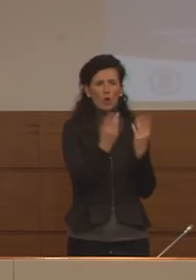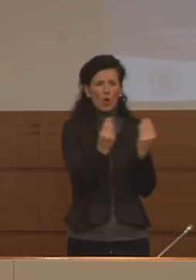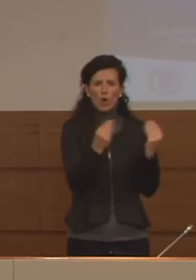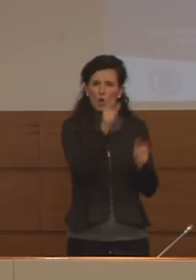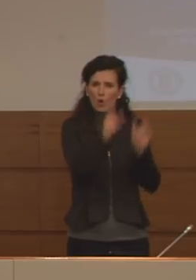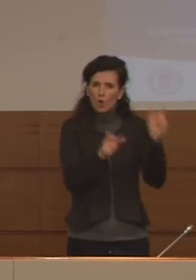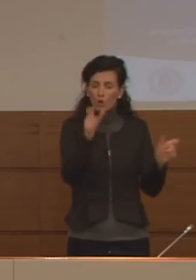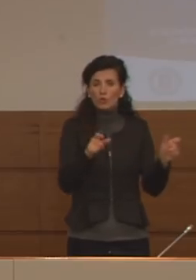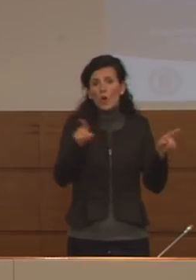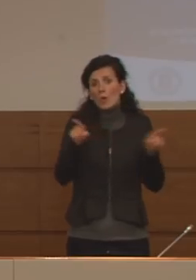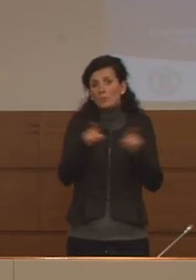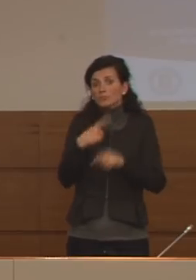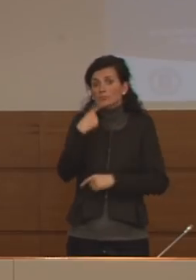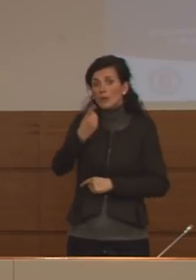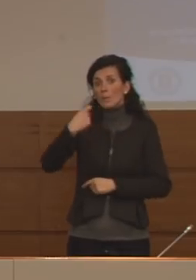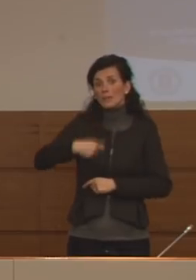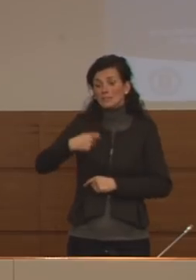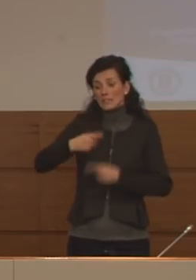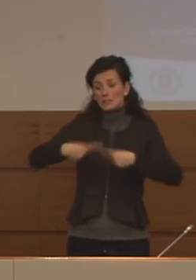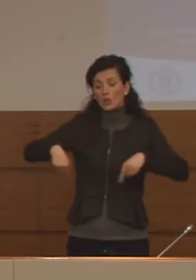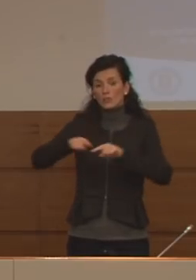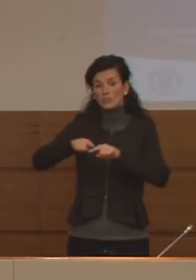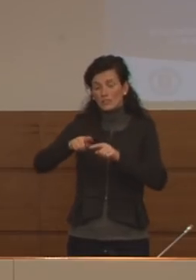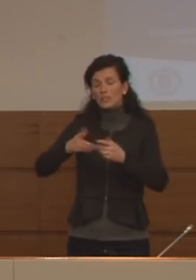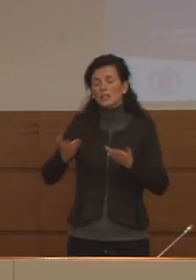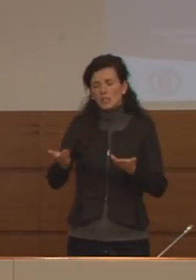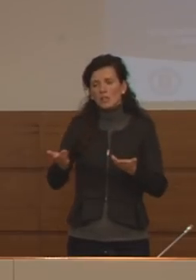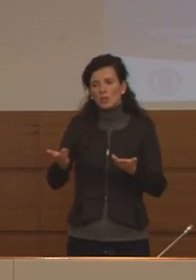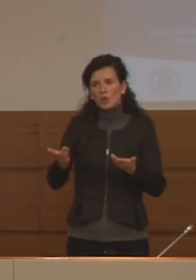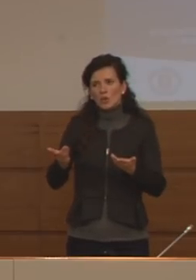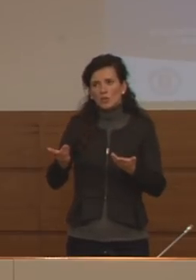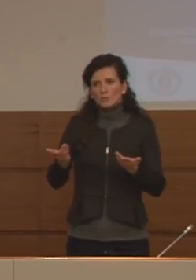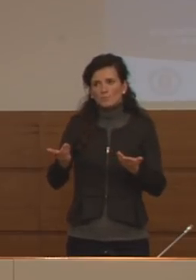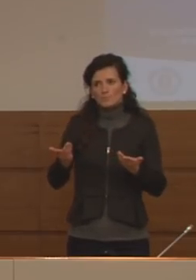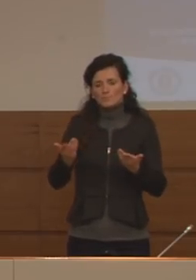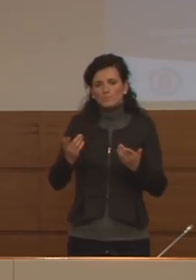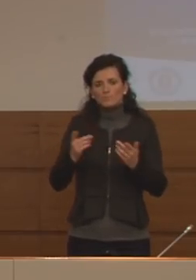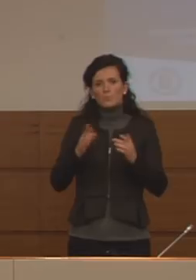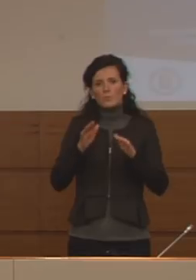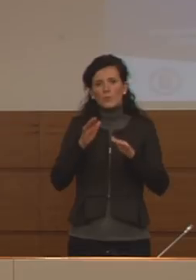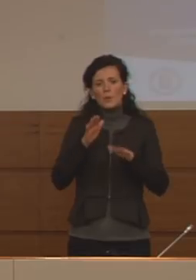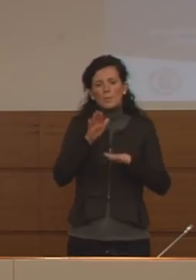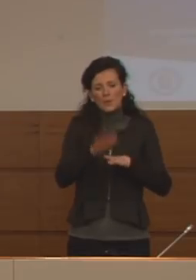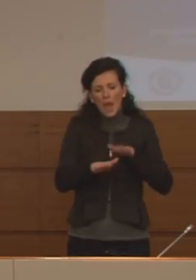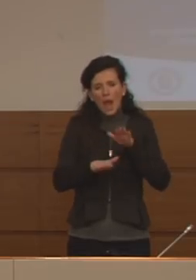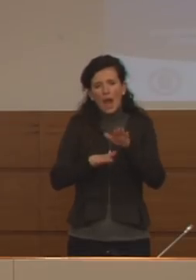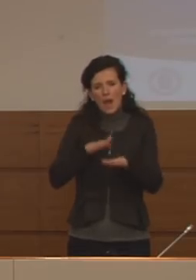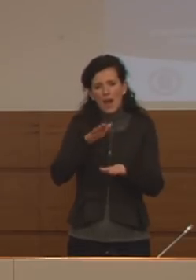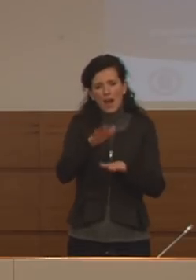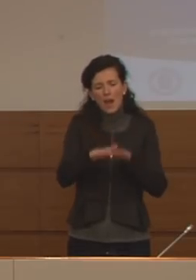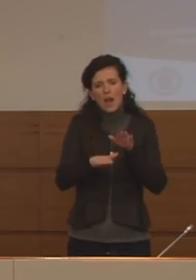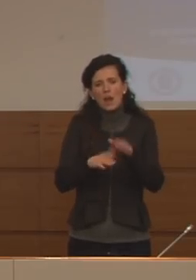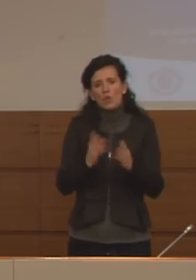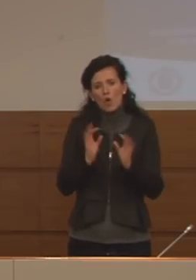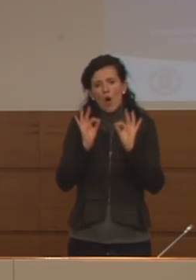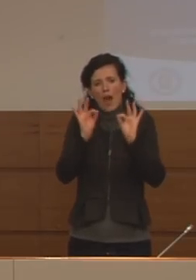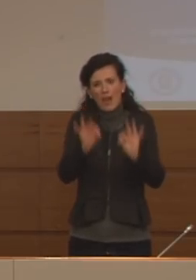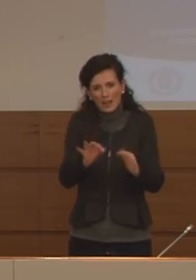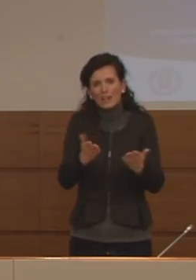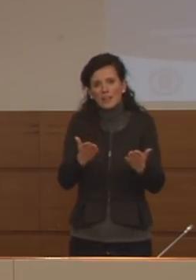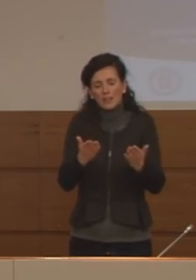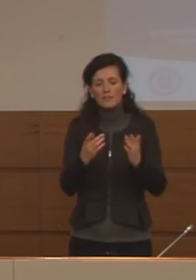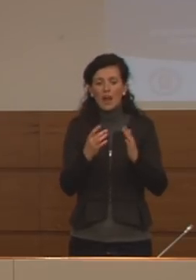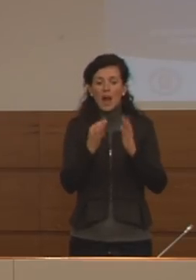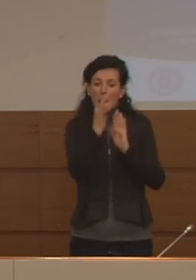consiglio dovremo affrontare una fase di gradualità complessiva quindi anche queste misure